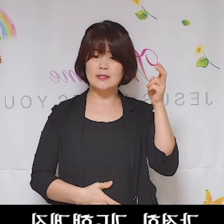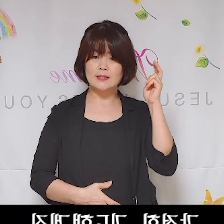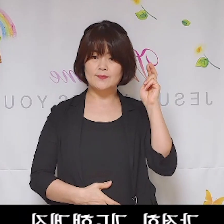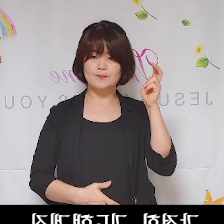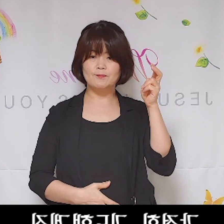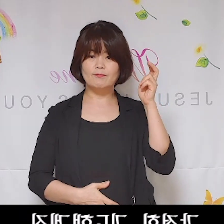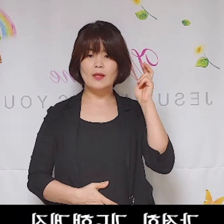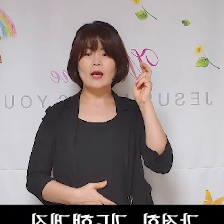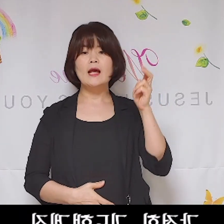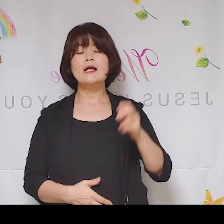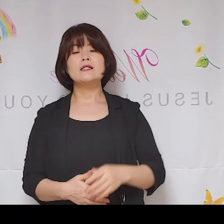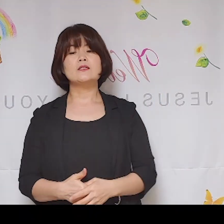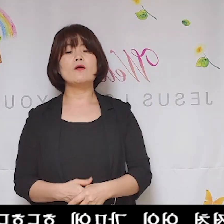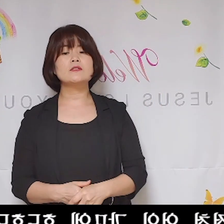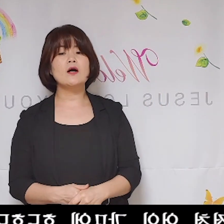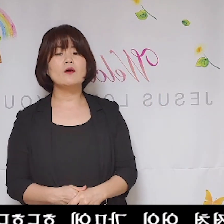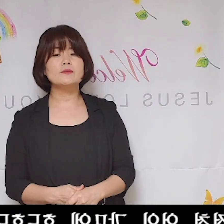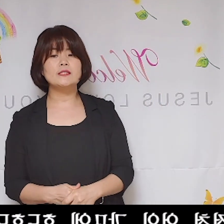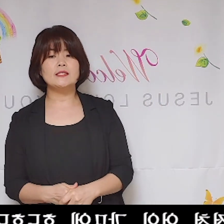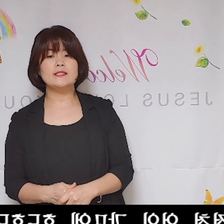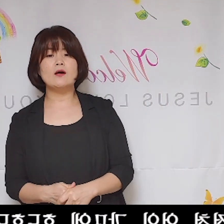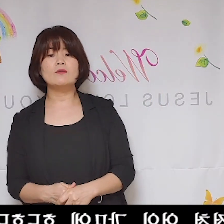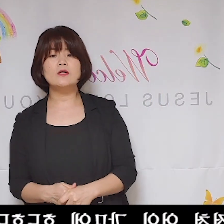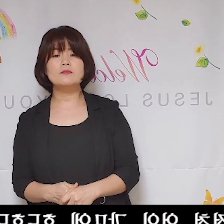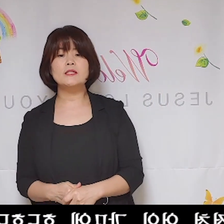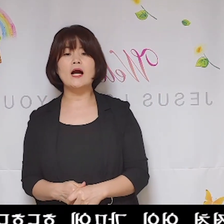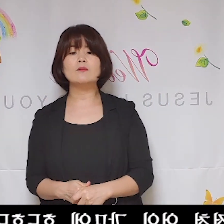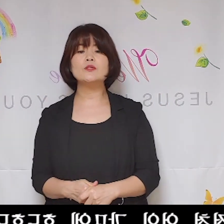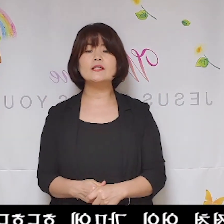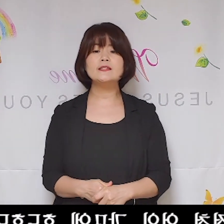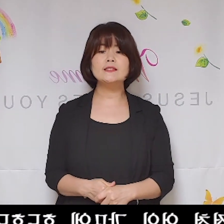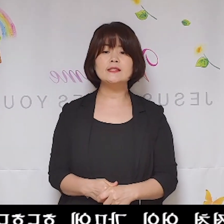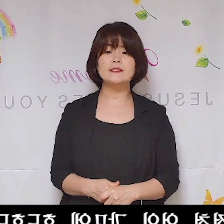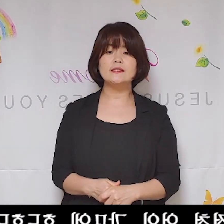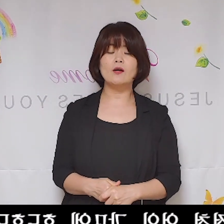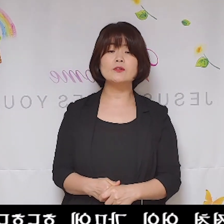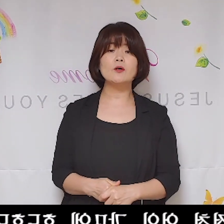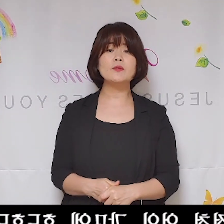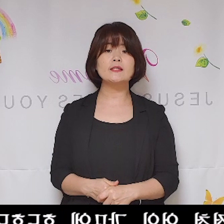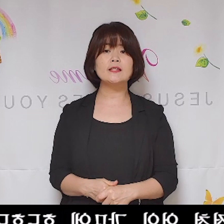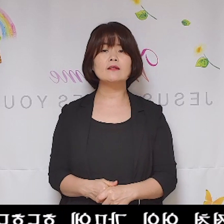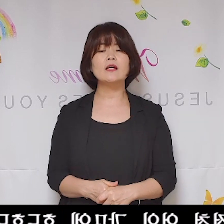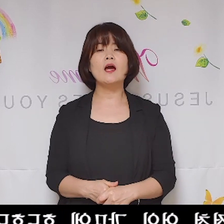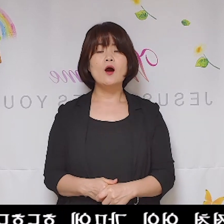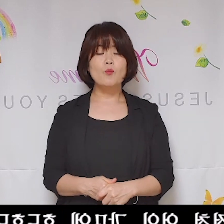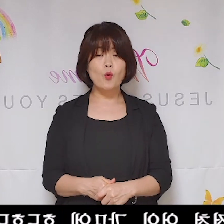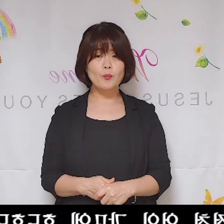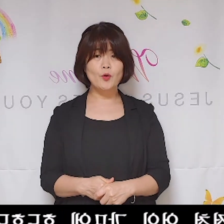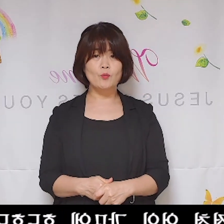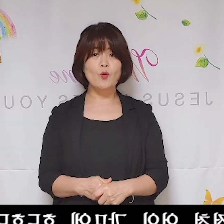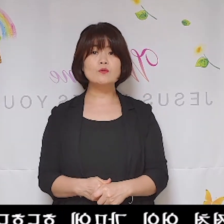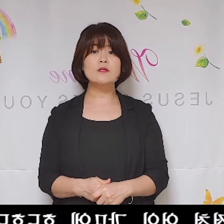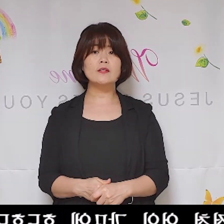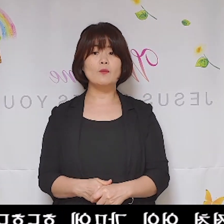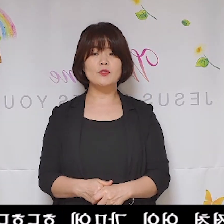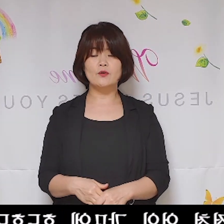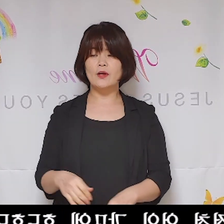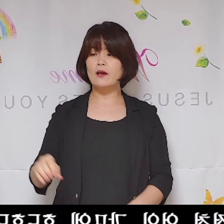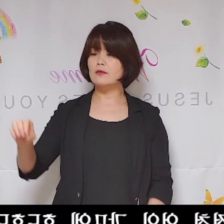기도했겠지. 정처 없이 강물에 흔들흔들 정처 없다는 거는 목적이 없는 거예요.